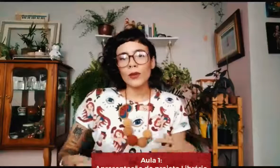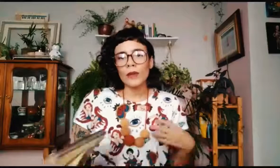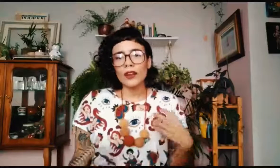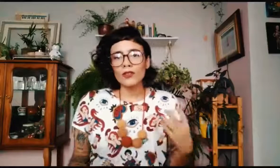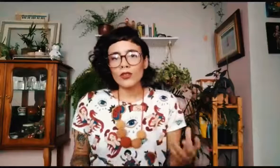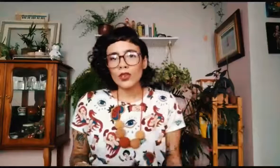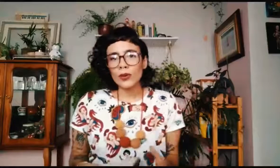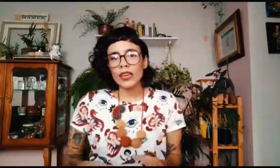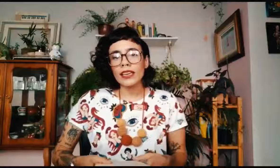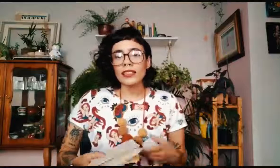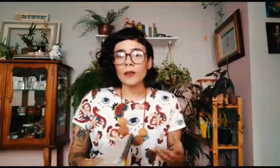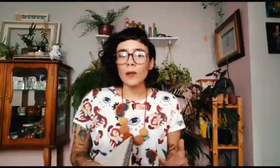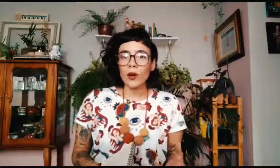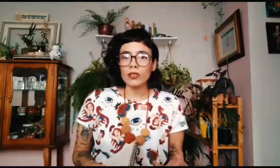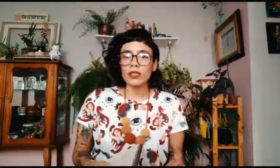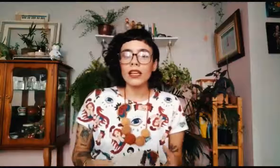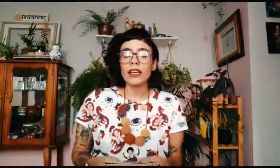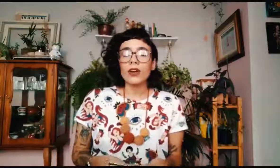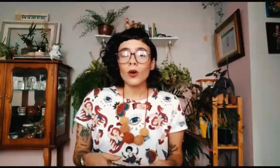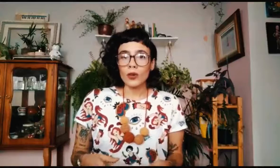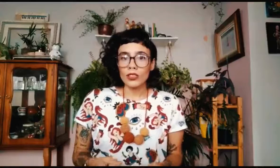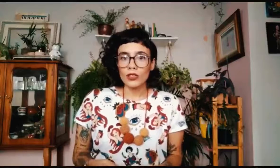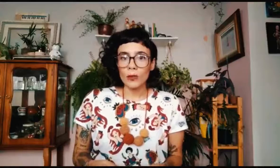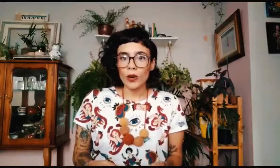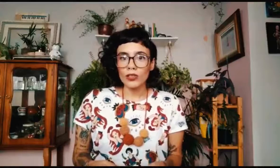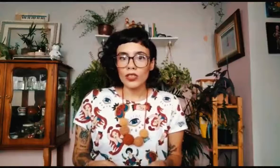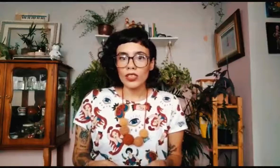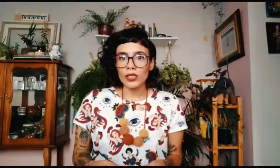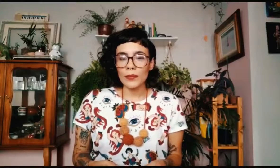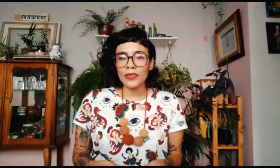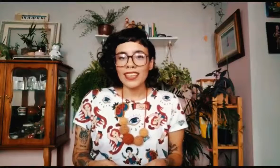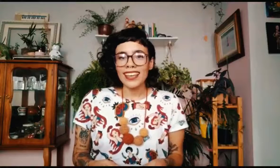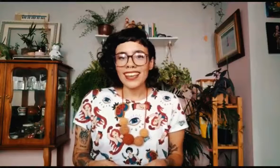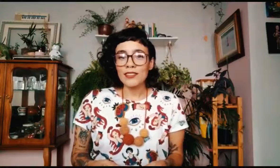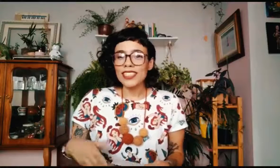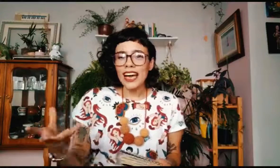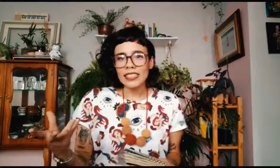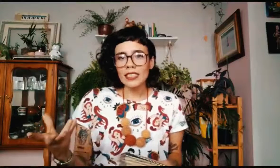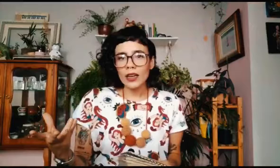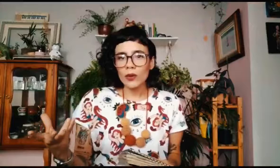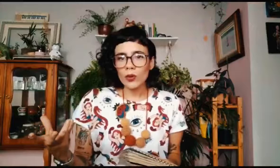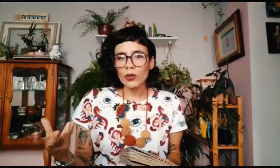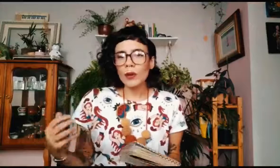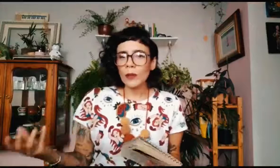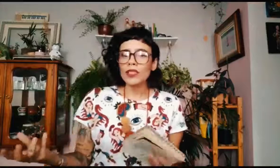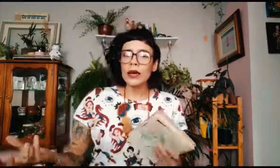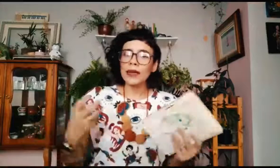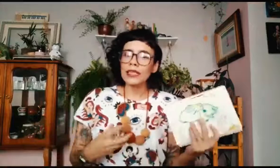Librário surgiu, o que que é essa proposta, né? Como que a gente pode usar esse recurso para poder